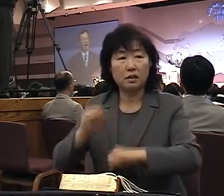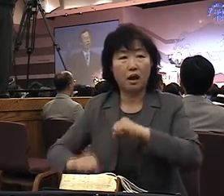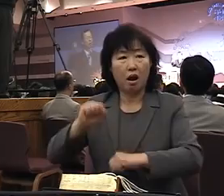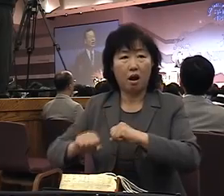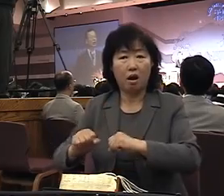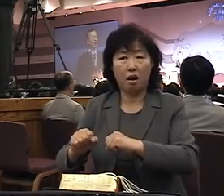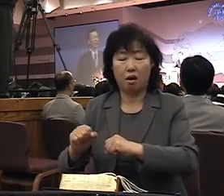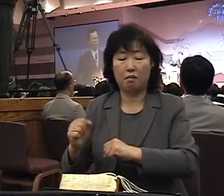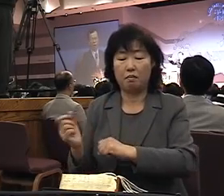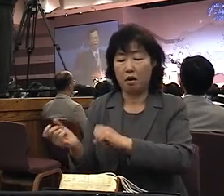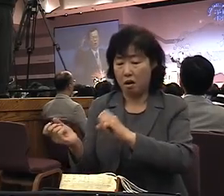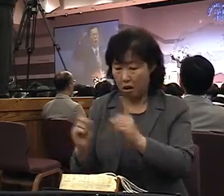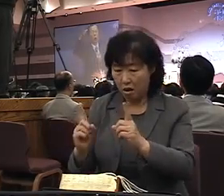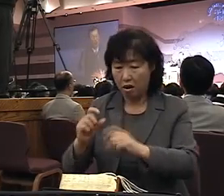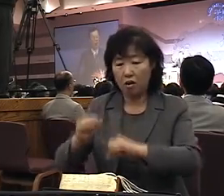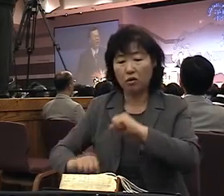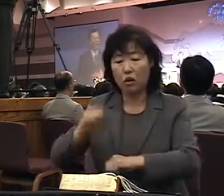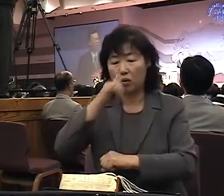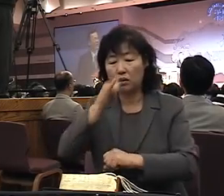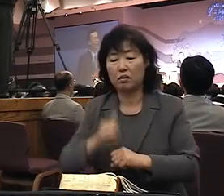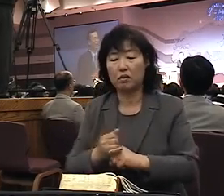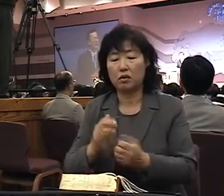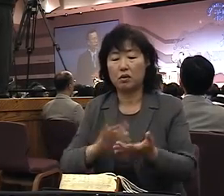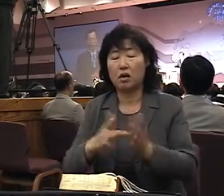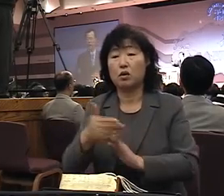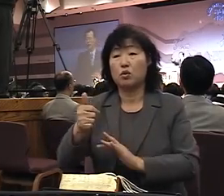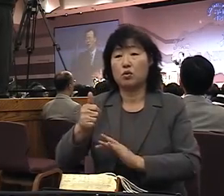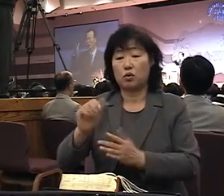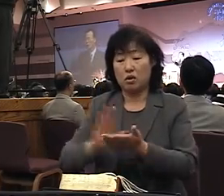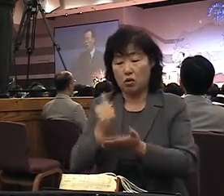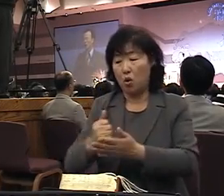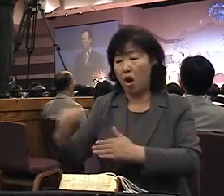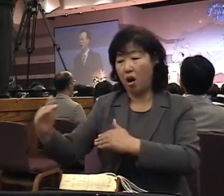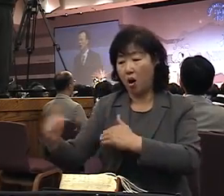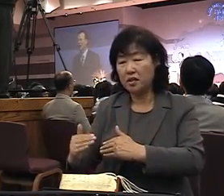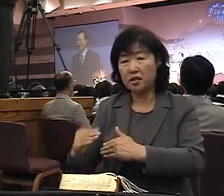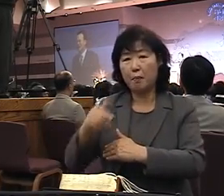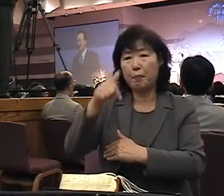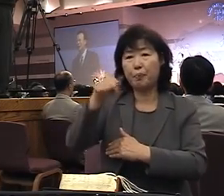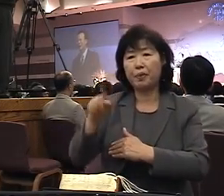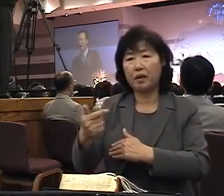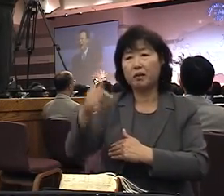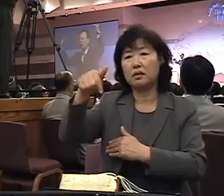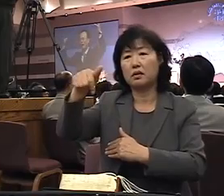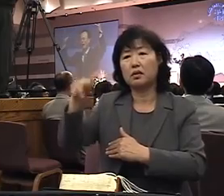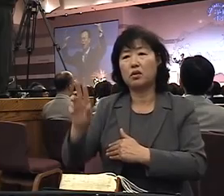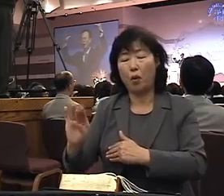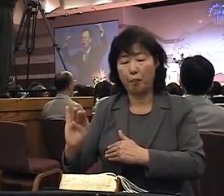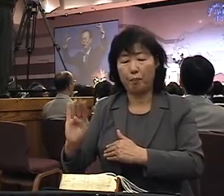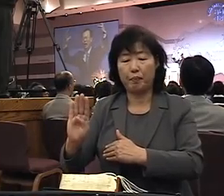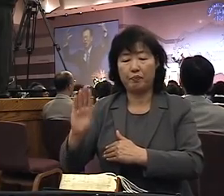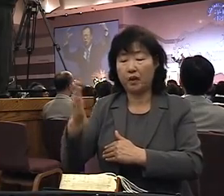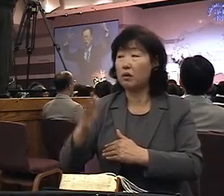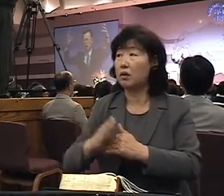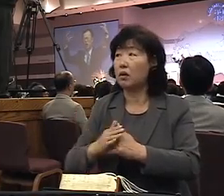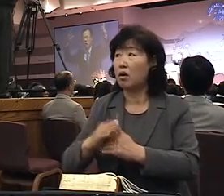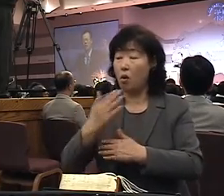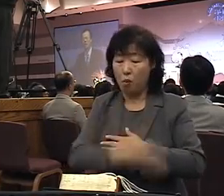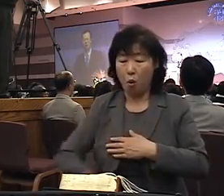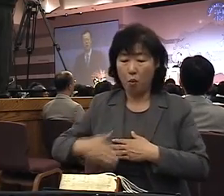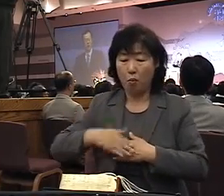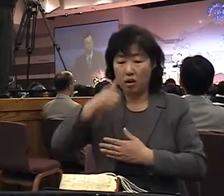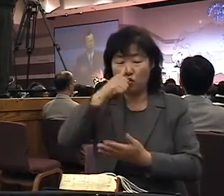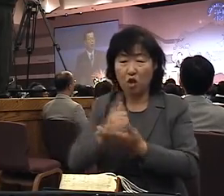왜요? 예수 그리스도께서 근족으로 오셨기 때문에, 우리의 근족으로 오셨기 때문에 그의 몸에 우리의 모든 죄악을